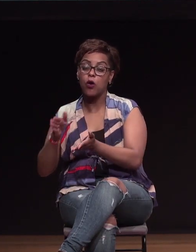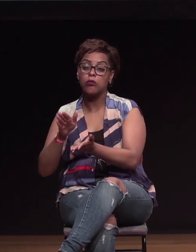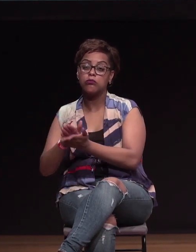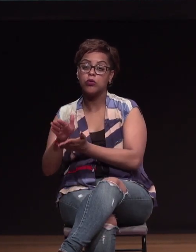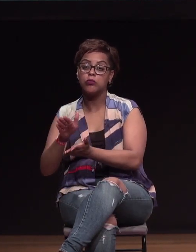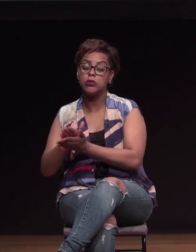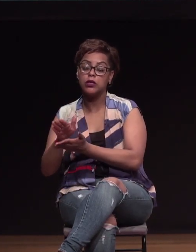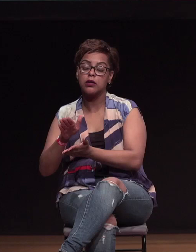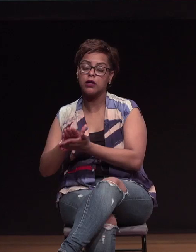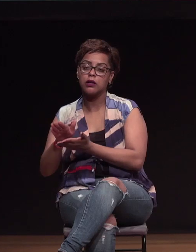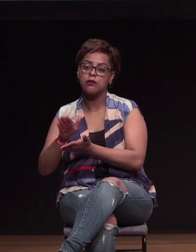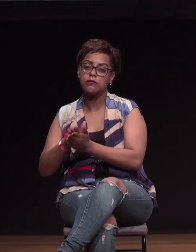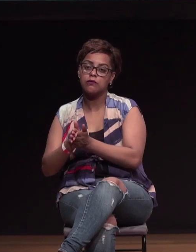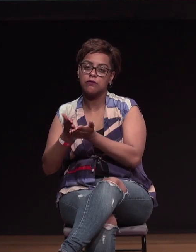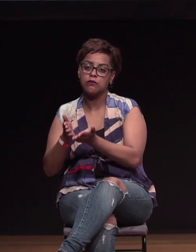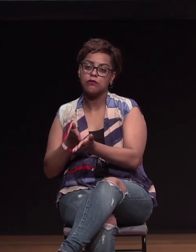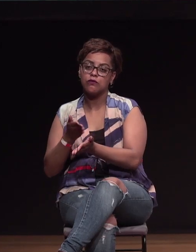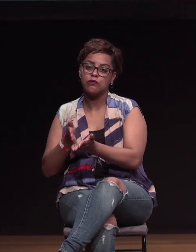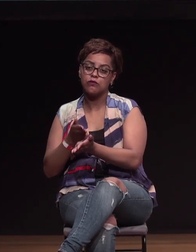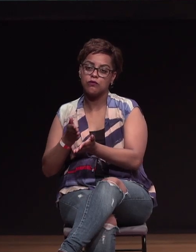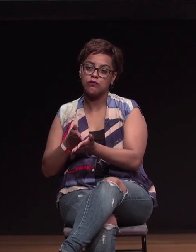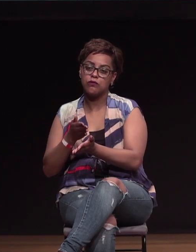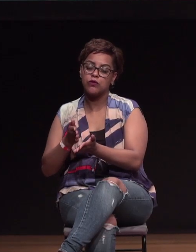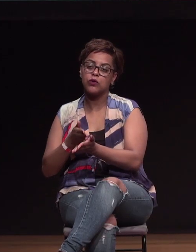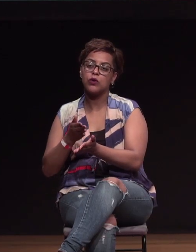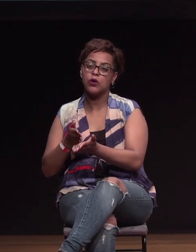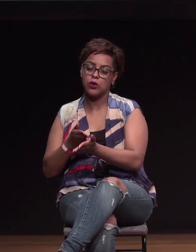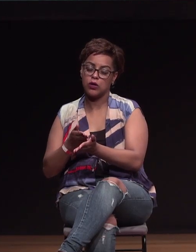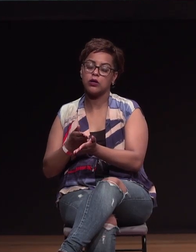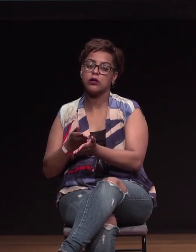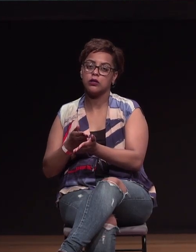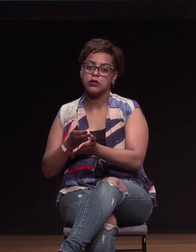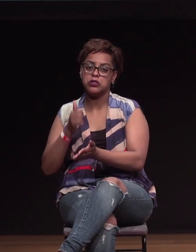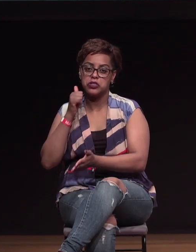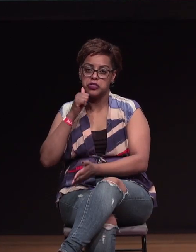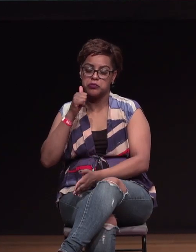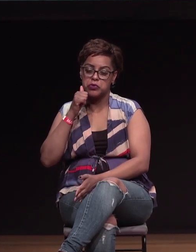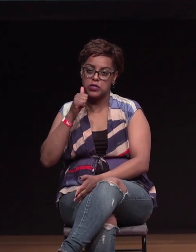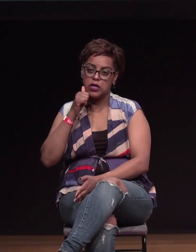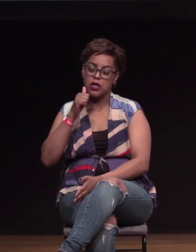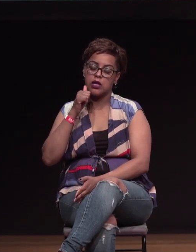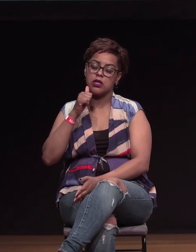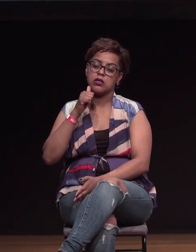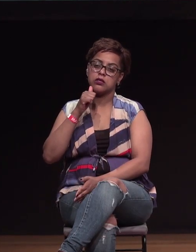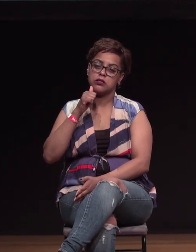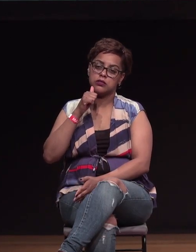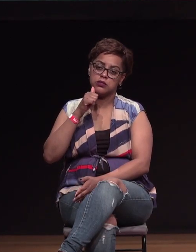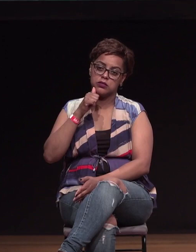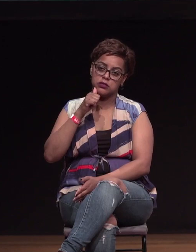de autoras sexuais dissidentes, né? Então, ela publica livros de